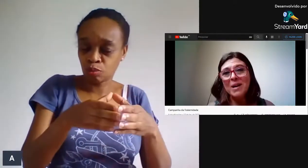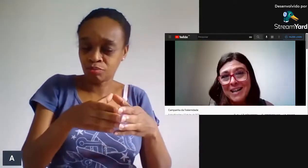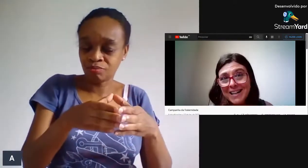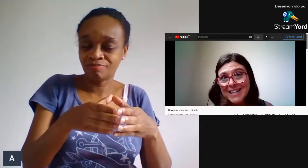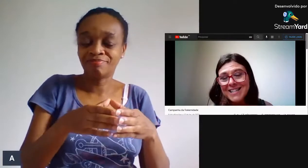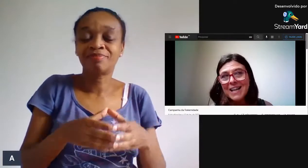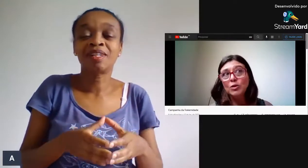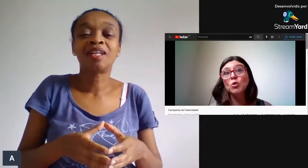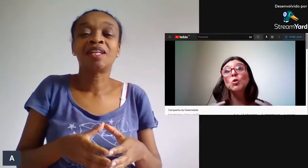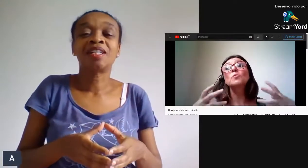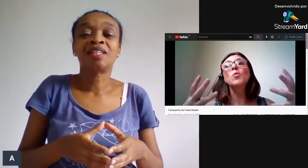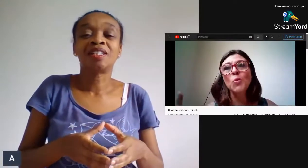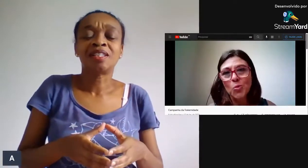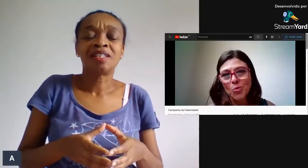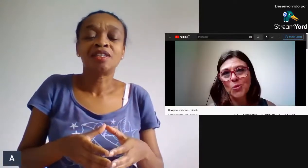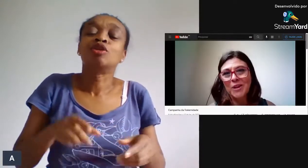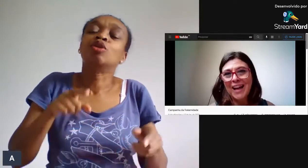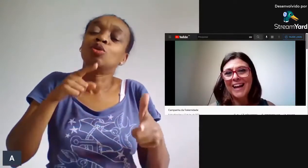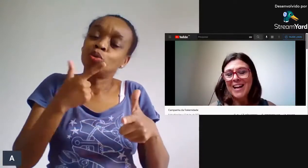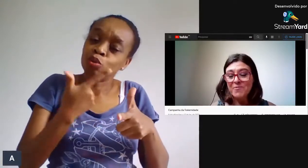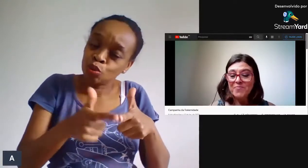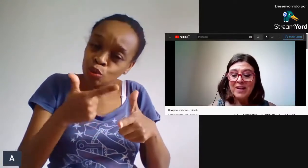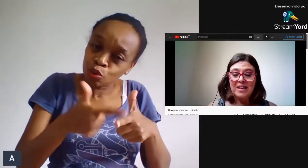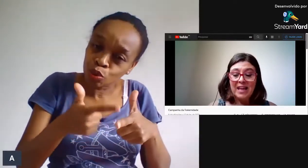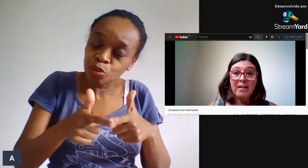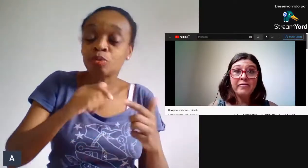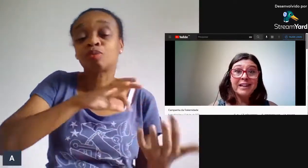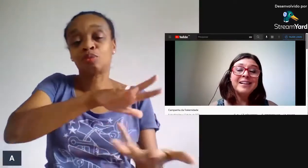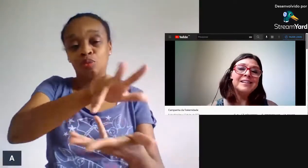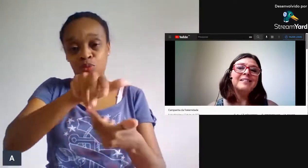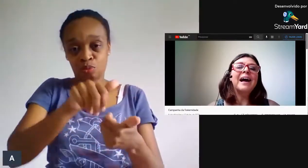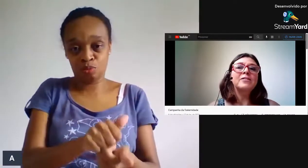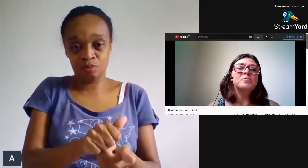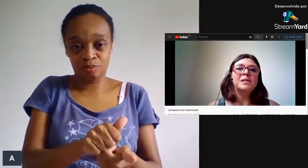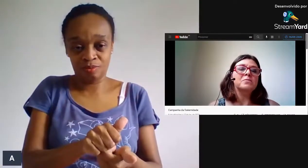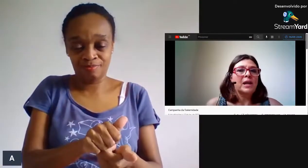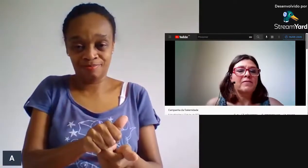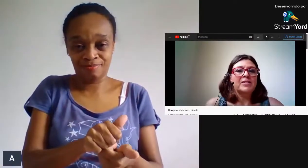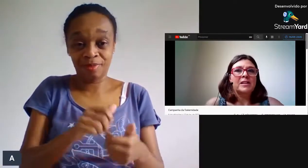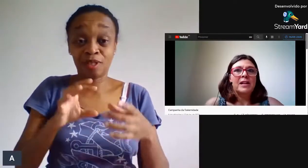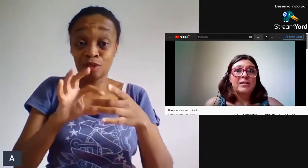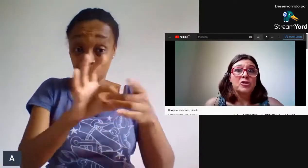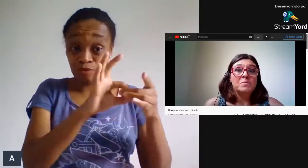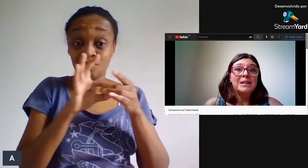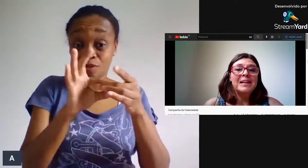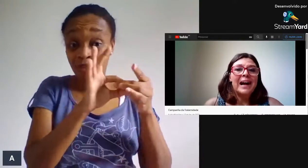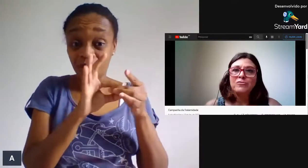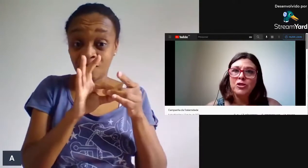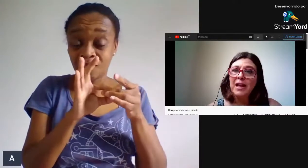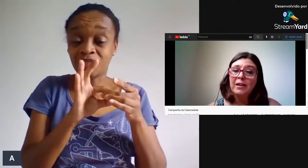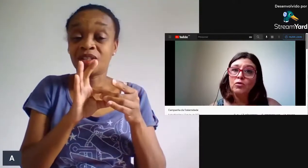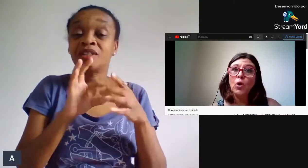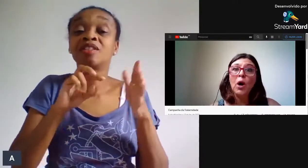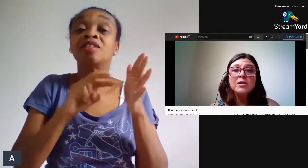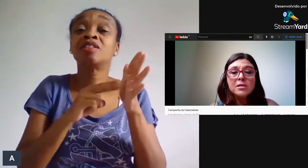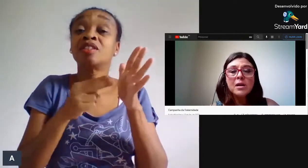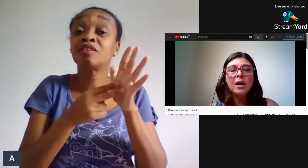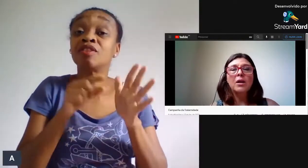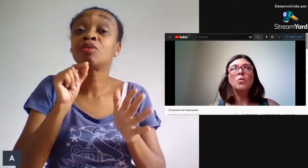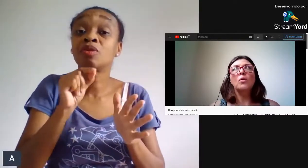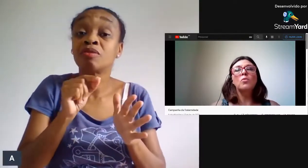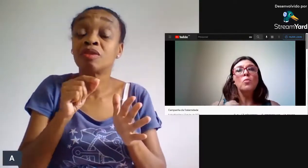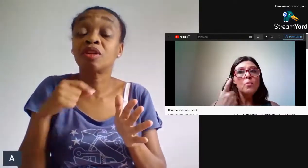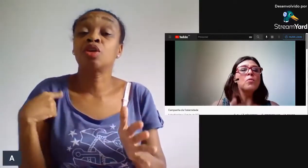Questões humanas do mundo, né? E é a fraternidade mesmo, que é a fraternidade e irmandade, né?